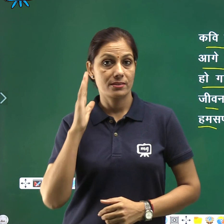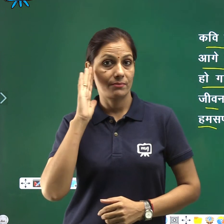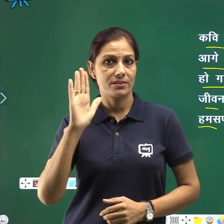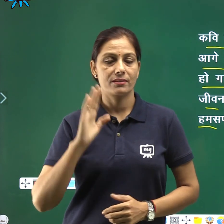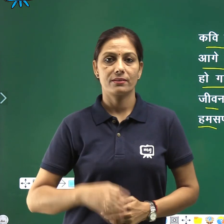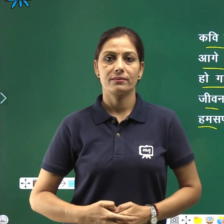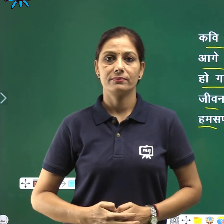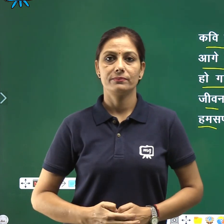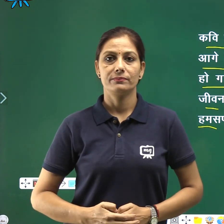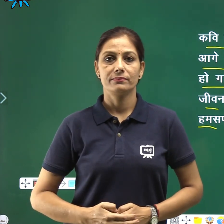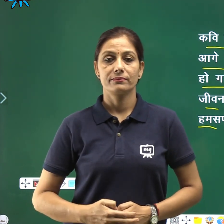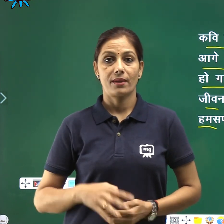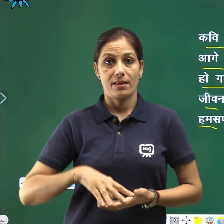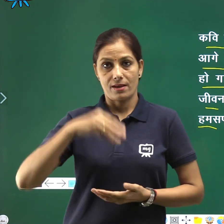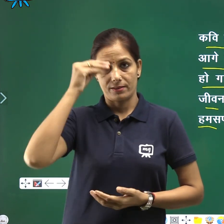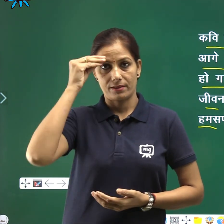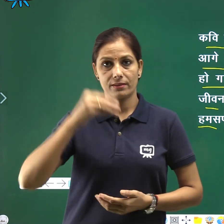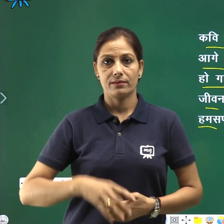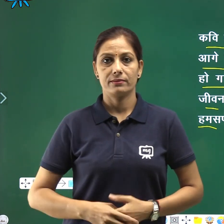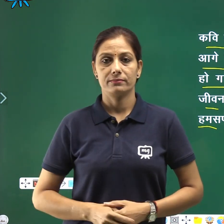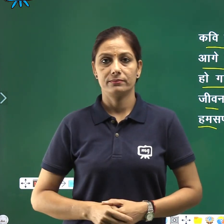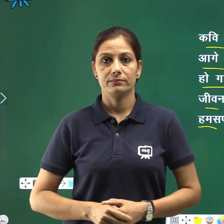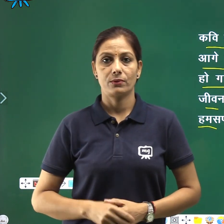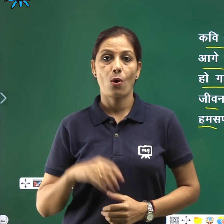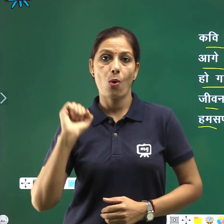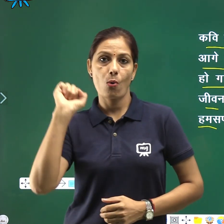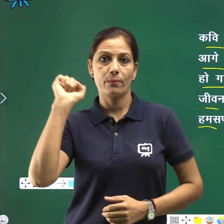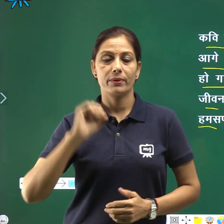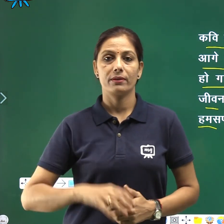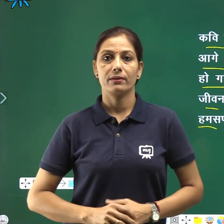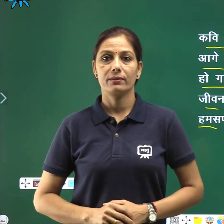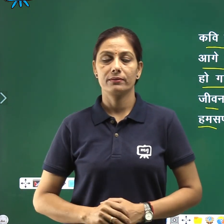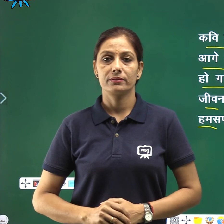समझें, याद करें और अपनी